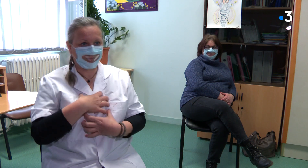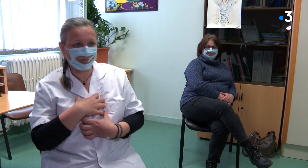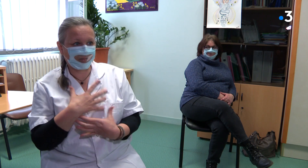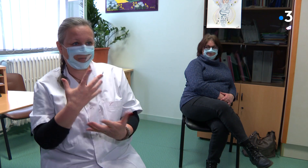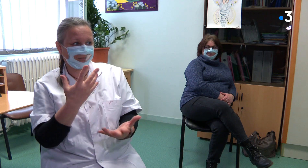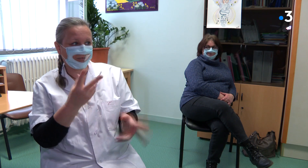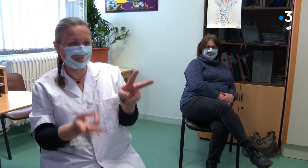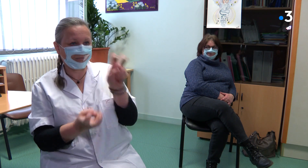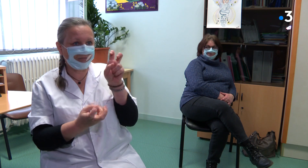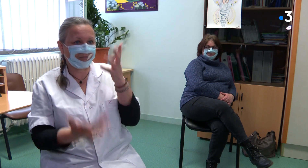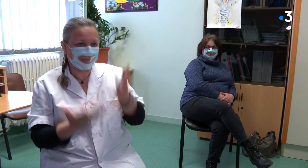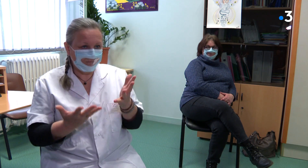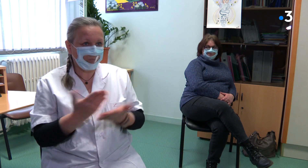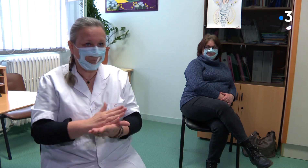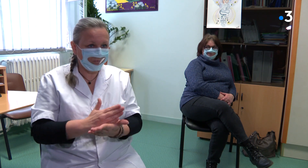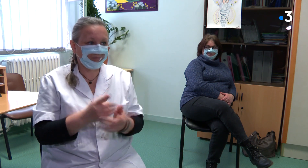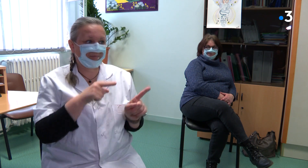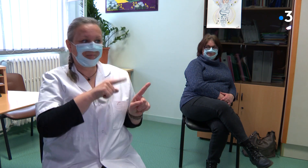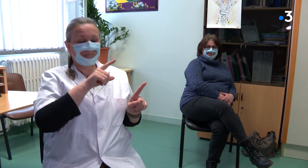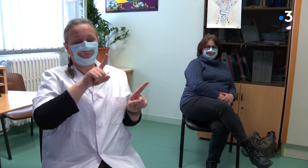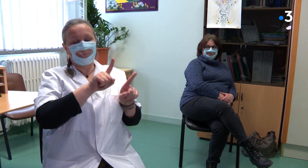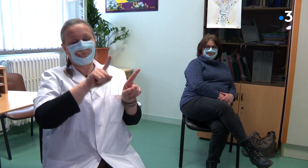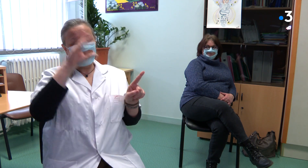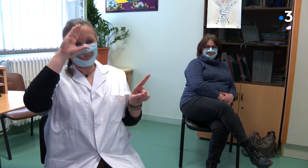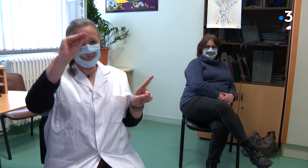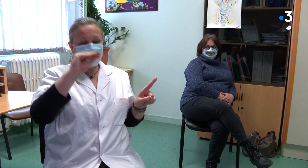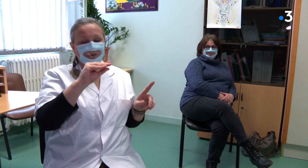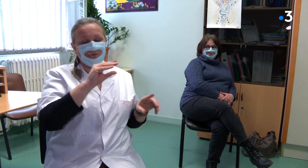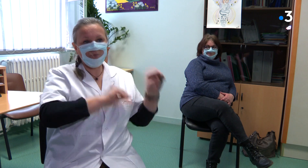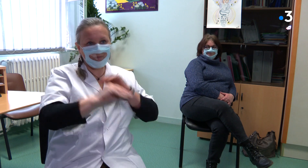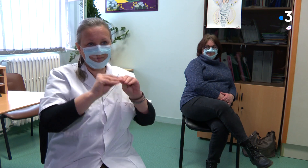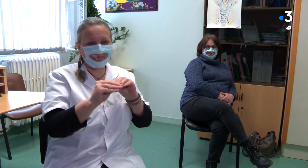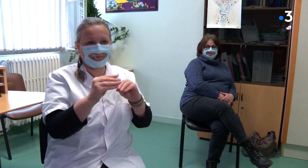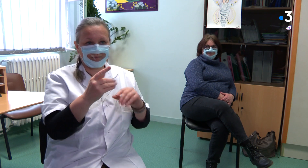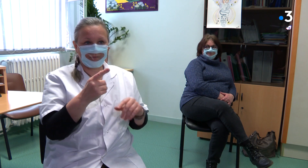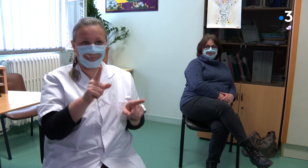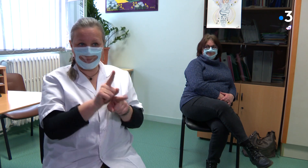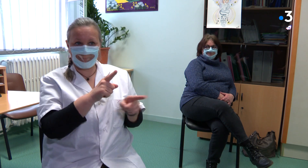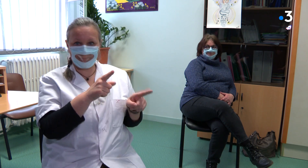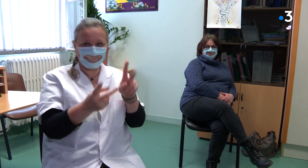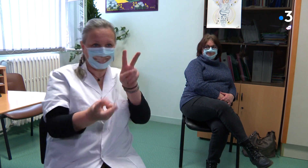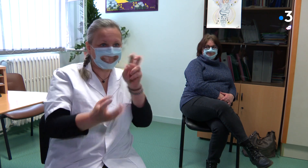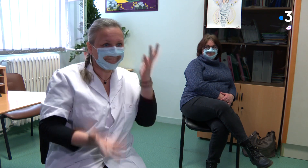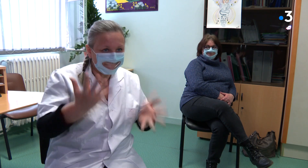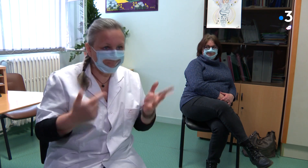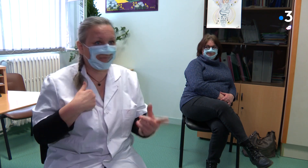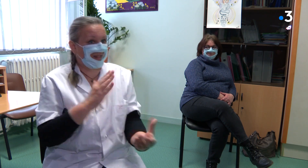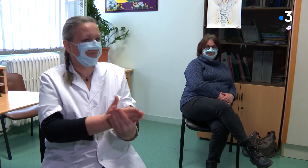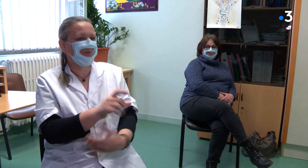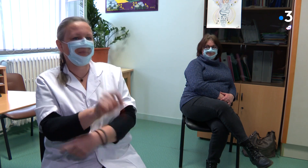d'avoir tout bien saisi. Le professionnel du soin aussi, parfois, est hésitant, n'est pas sûr d'avoir très bien saisi le